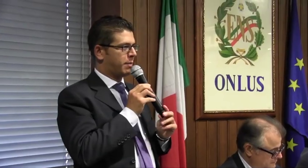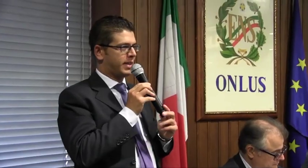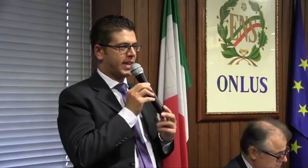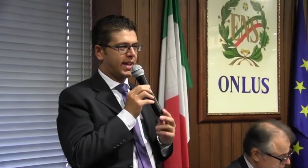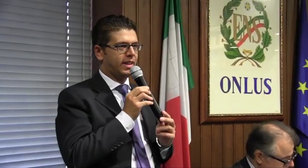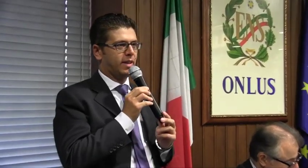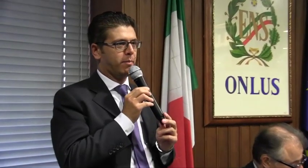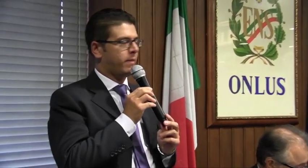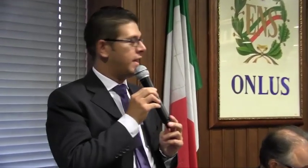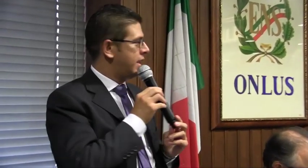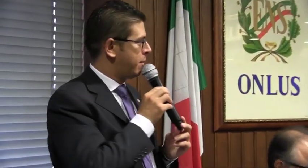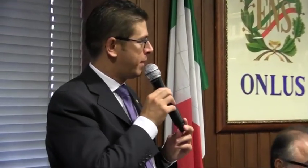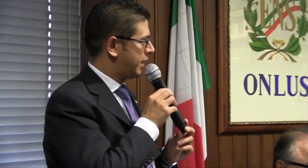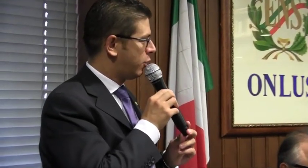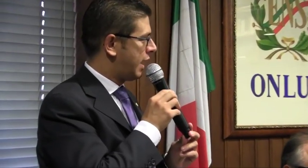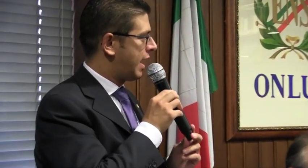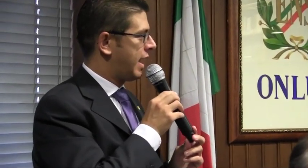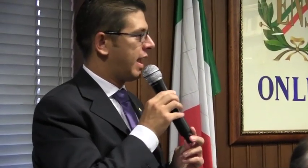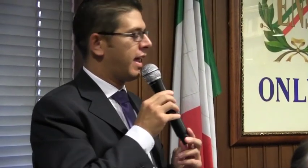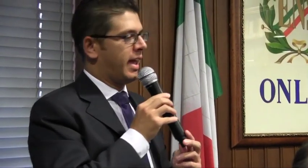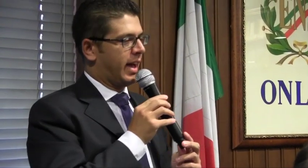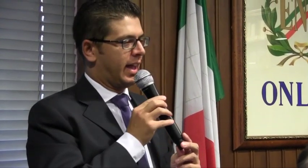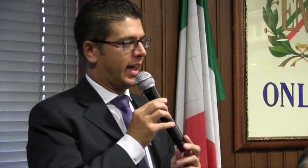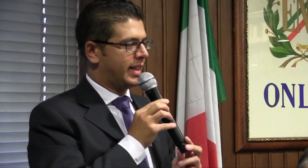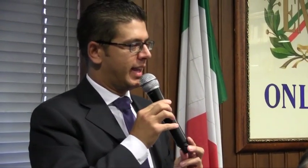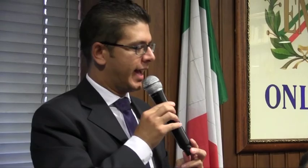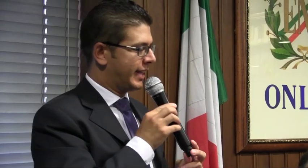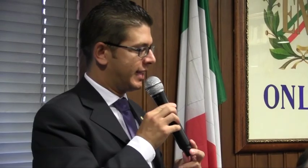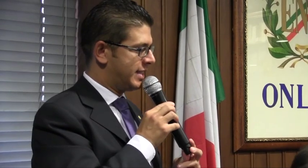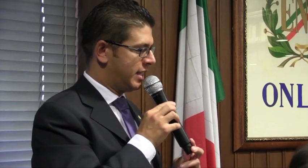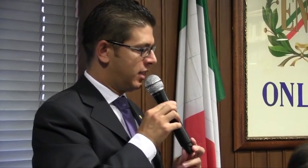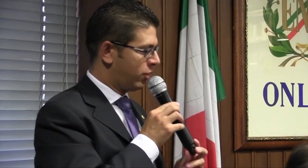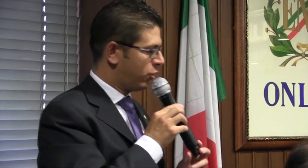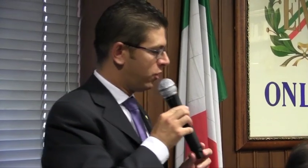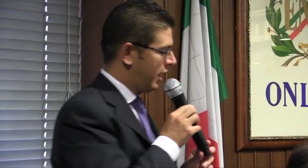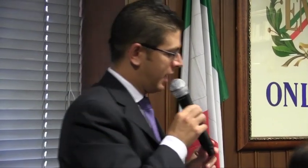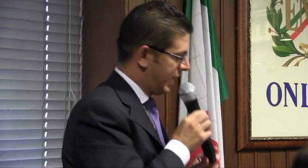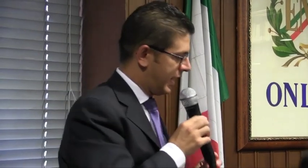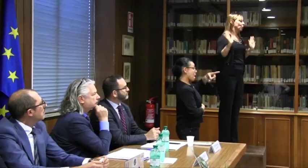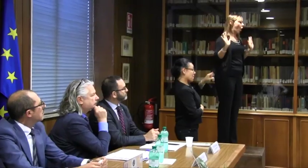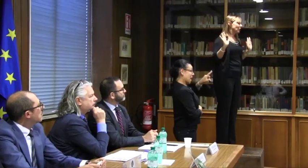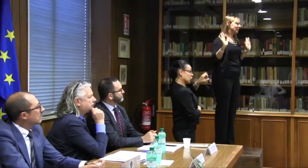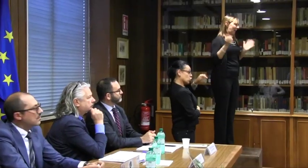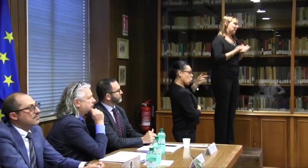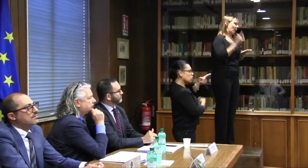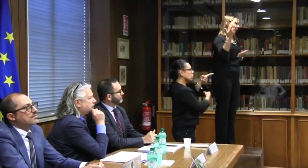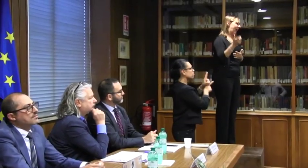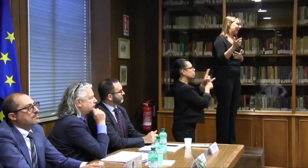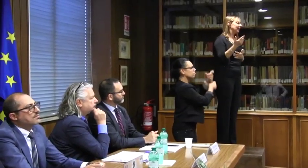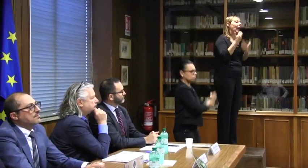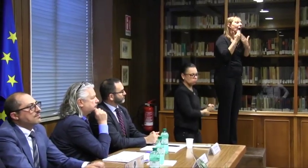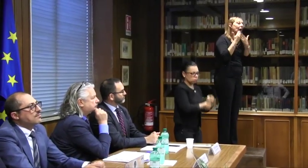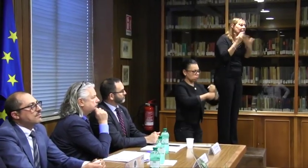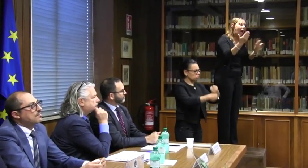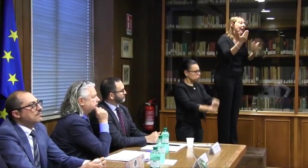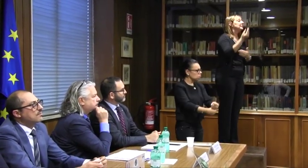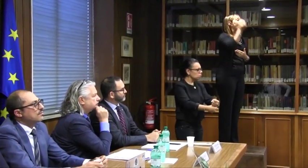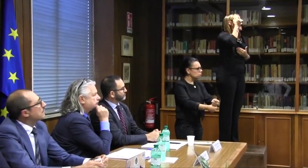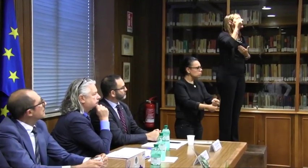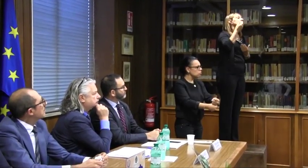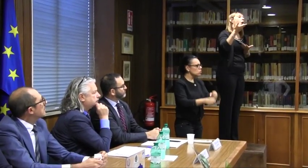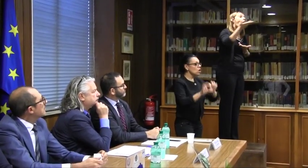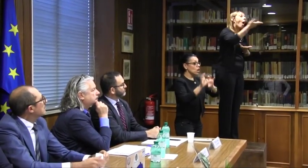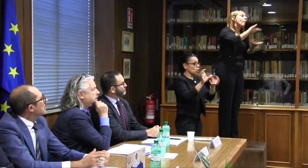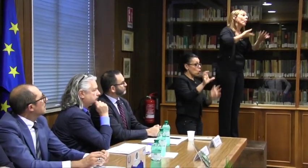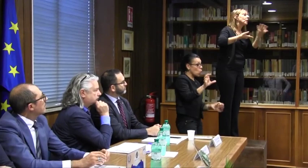Alle autorità presenti, in particolare alla delegata del sindaco, l'ENS dialoga e deve dialogare